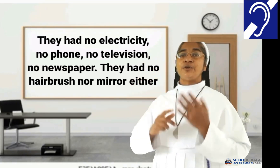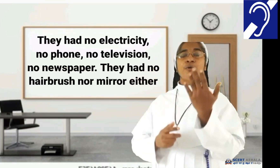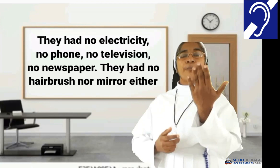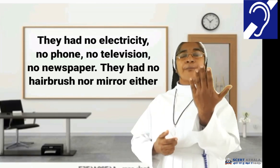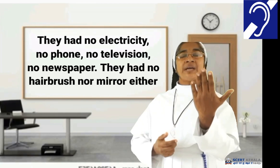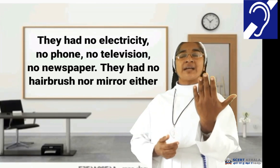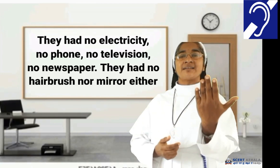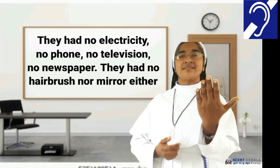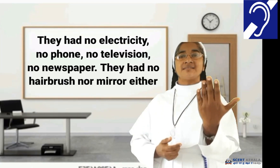no mirror.